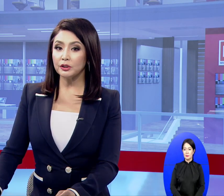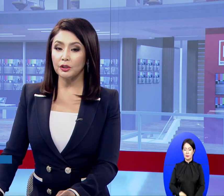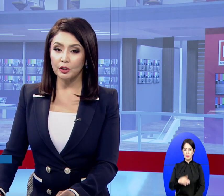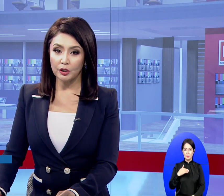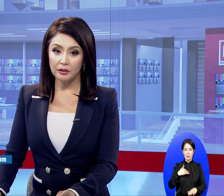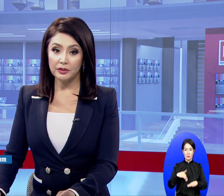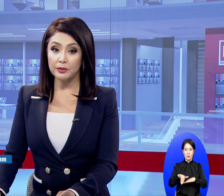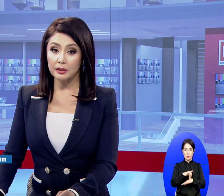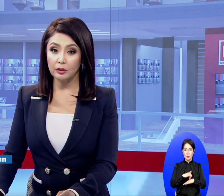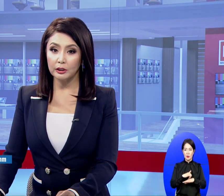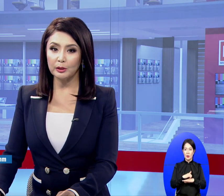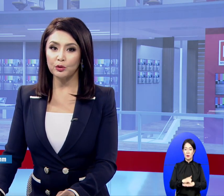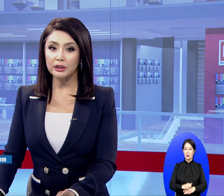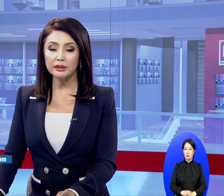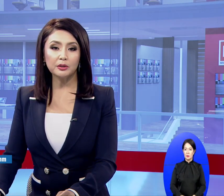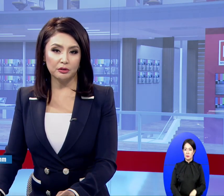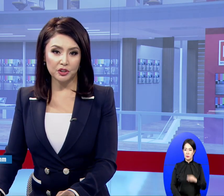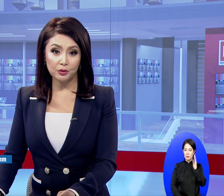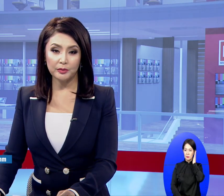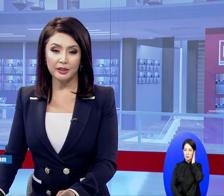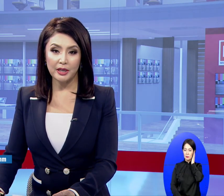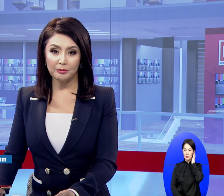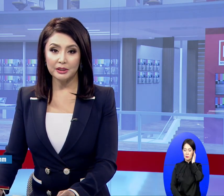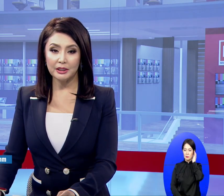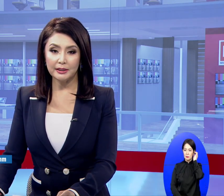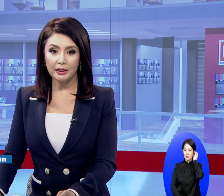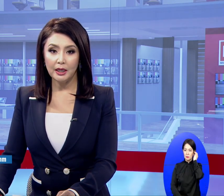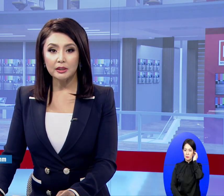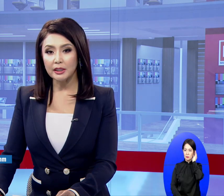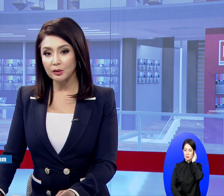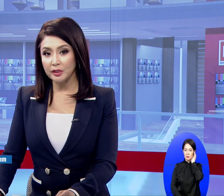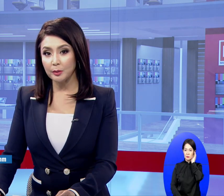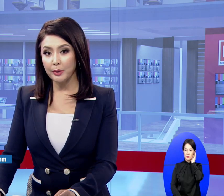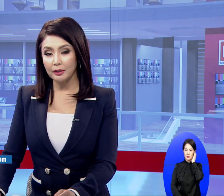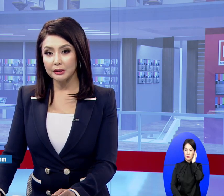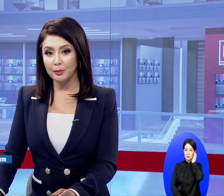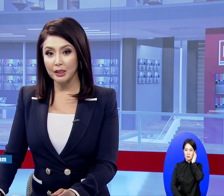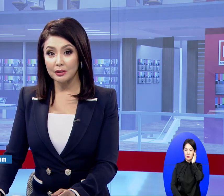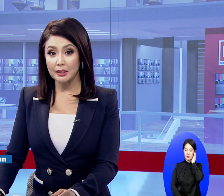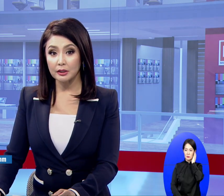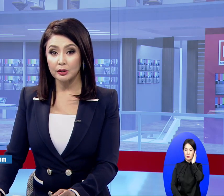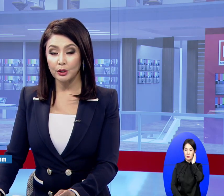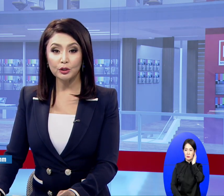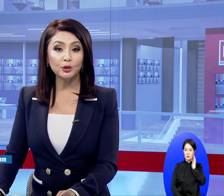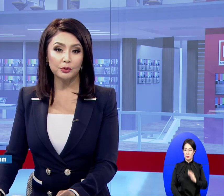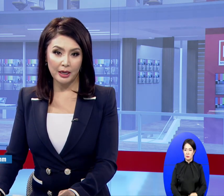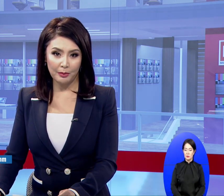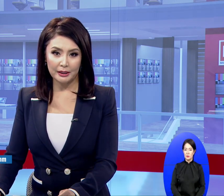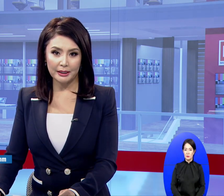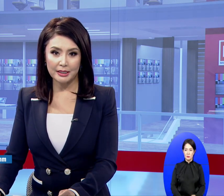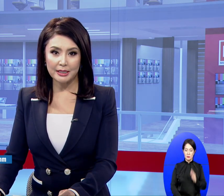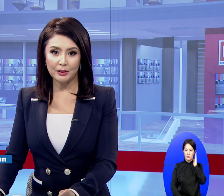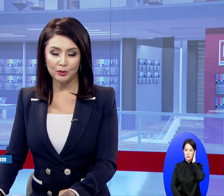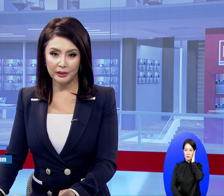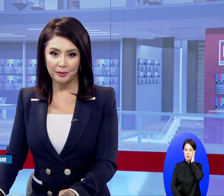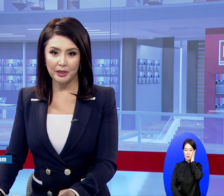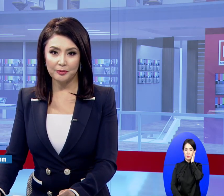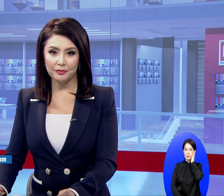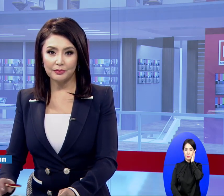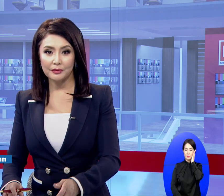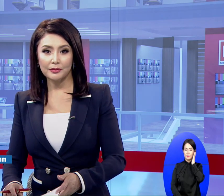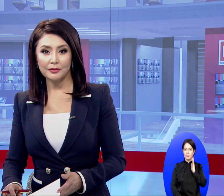Манай улсын хувьд одоогоор коронавирусын тохиолдол бүртгэдэггүй гэж эрүүл мэндийн яам мэдээллээ. Дэлхийн эрүүл мэндийн байгууллага манай улсад ирэх 7 хоногт хувийн хамгаалах хэрэгслийг